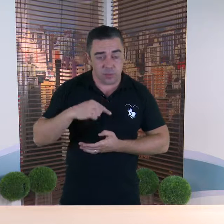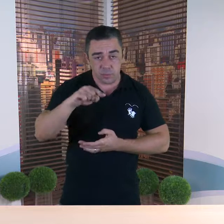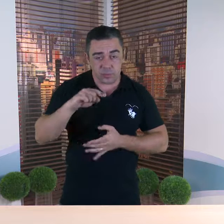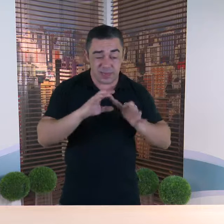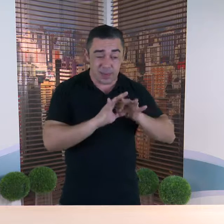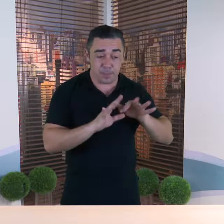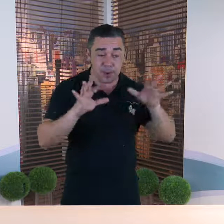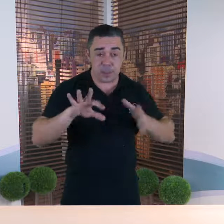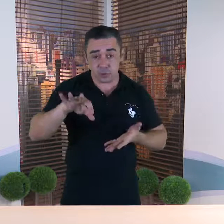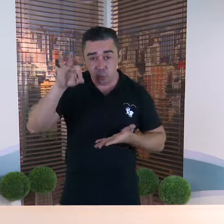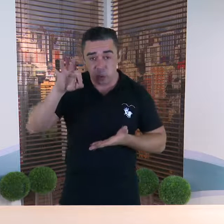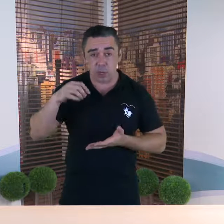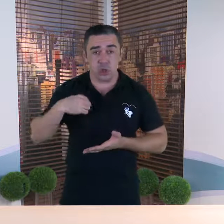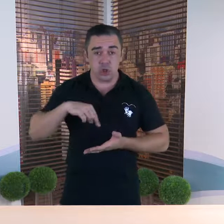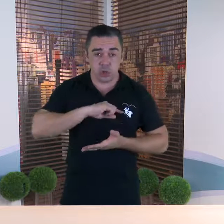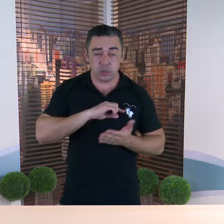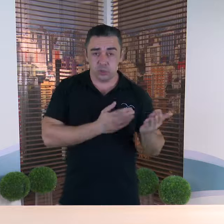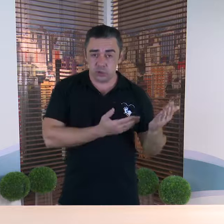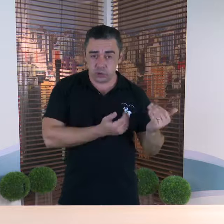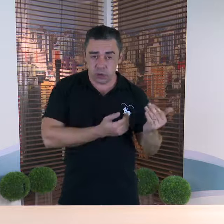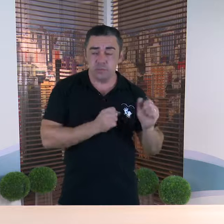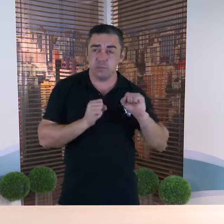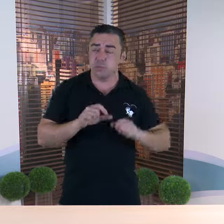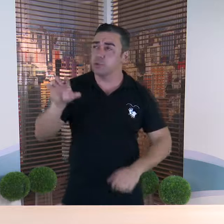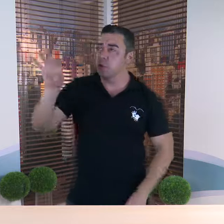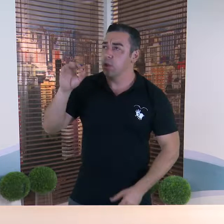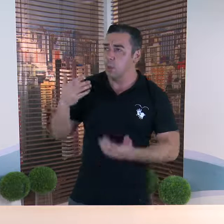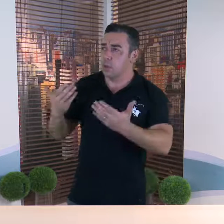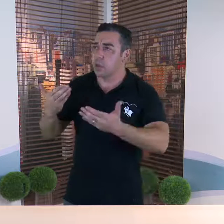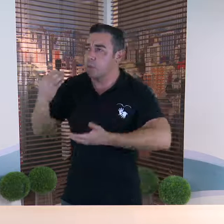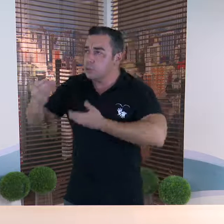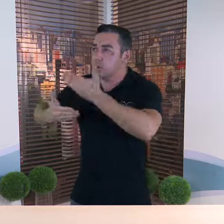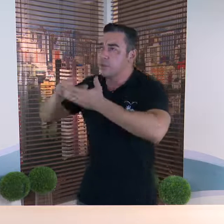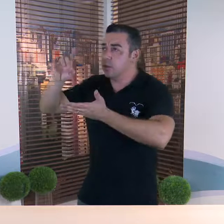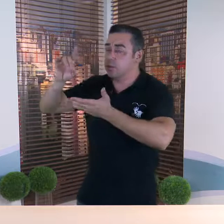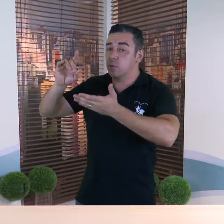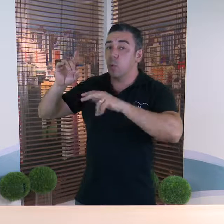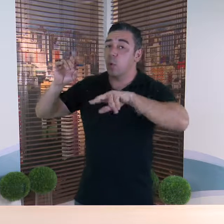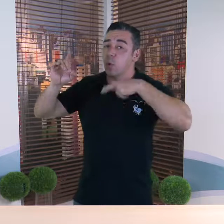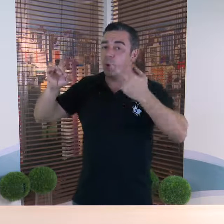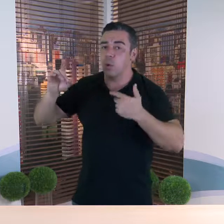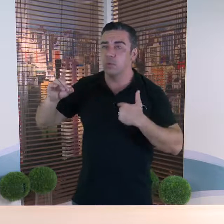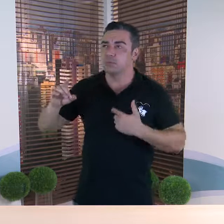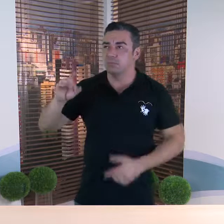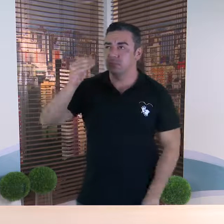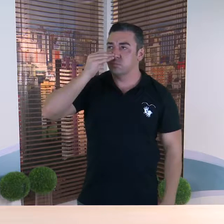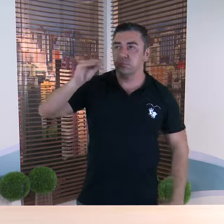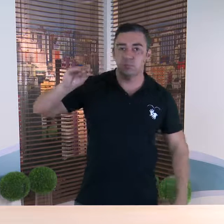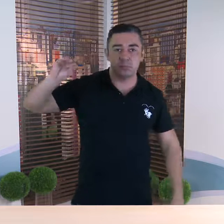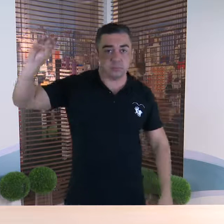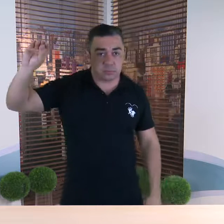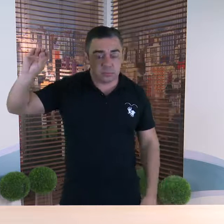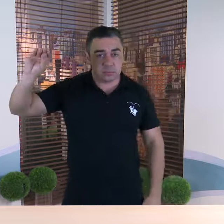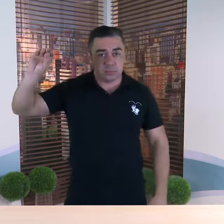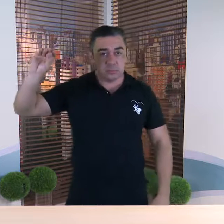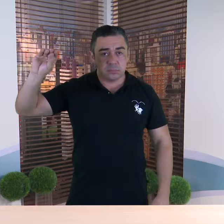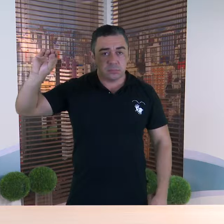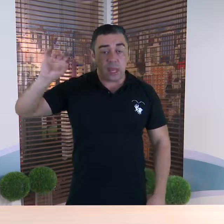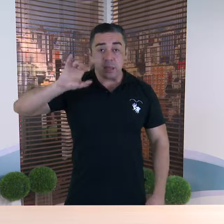o livre-arbítrio, os homens podem escolher Deus, mas com ele também podem rejeitá-lo.